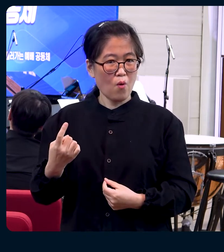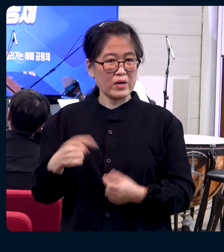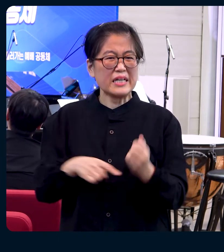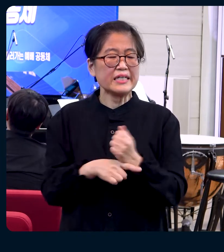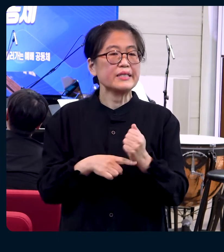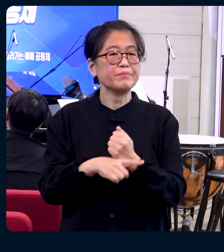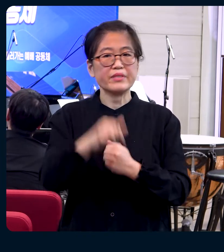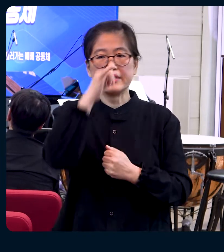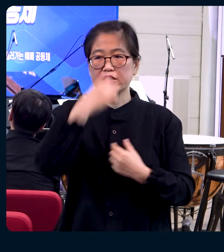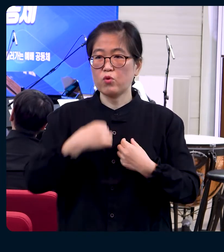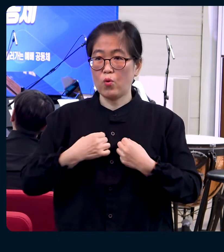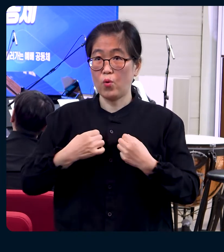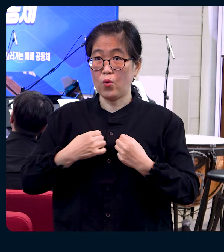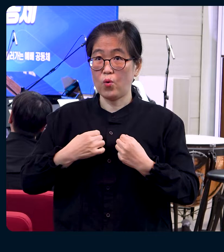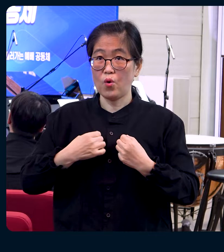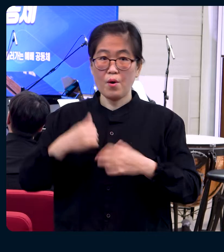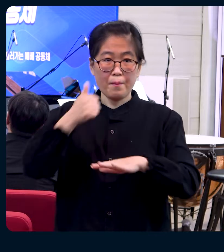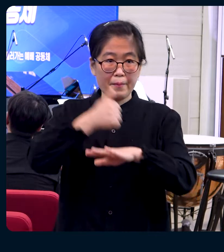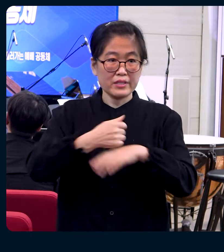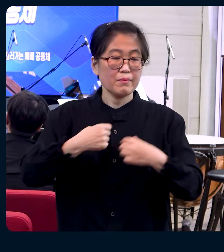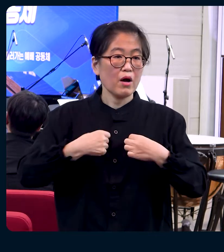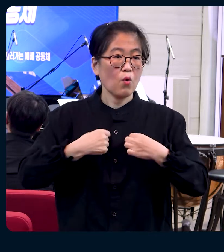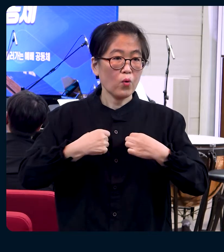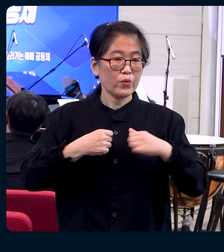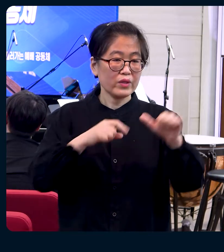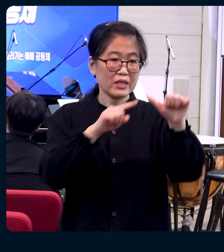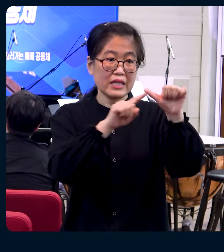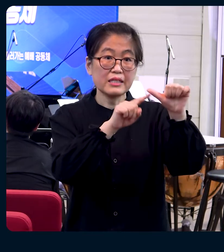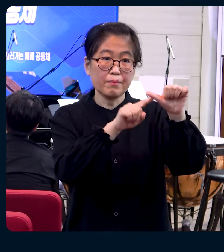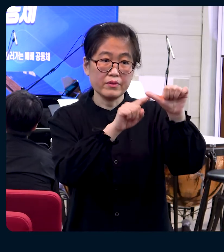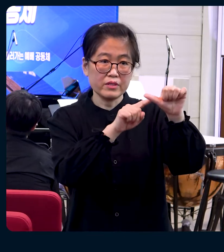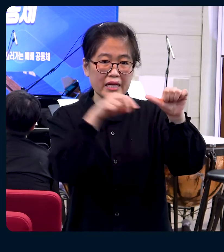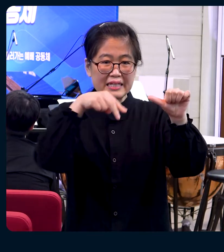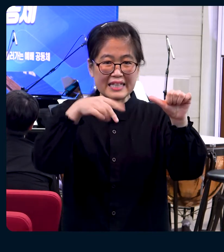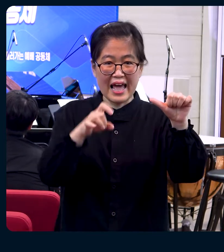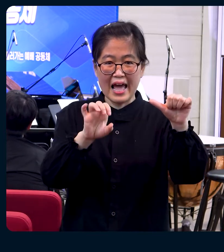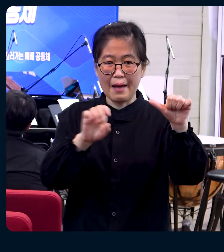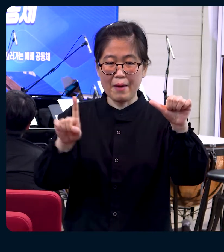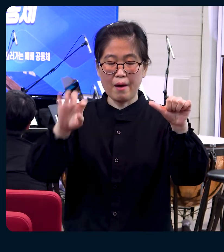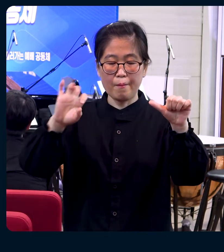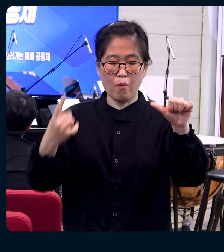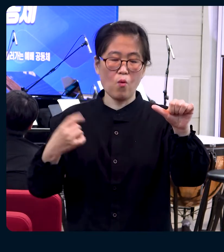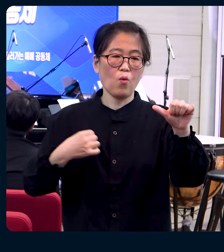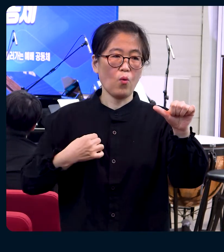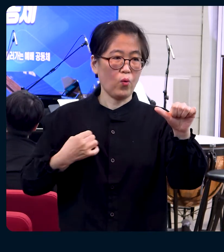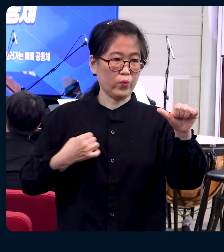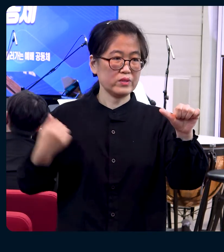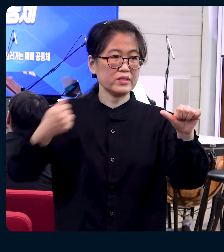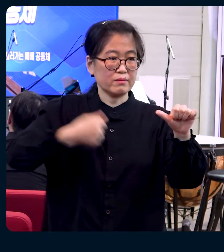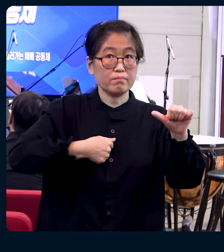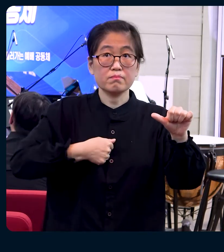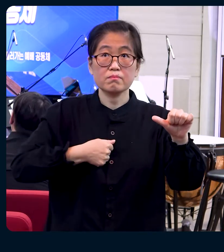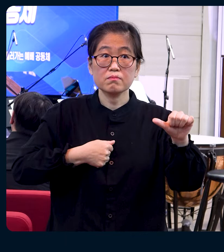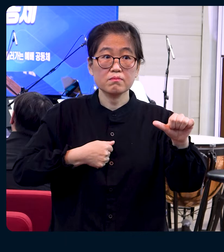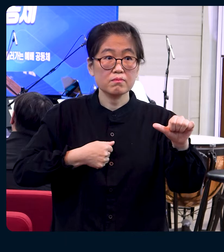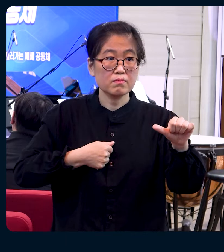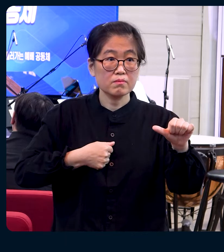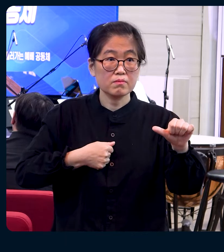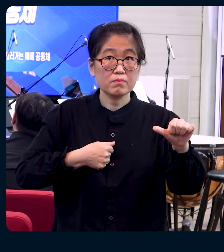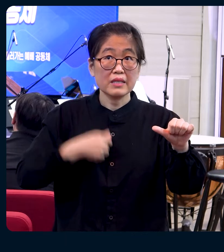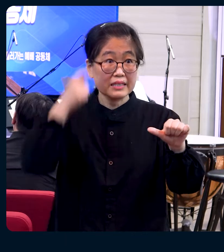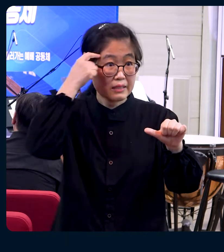상징성을 가지고 있습니다. 요셉이 마지막으로 입었던 5번째 옷은 세마포 옷 총리 옷입니다. 제